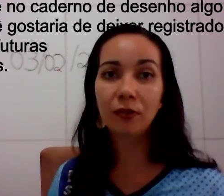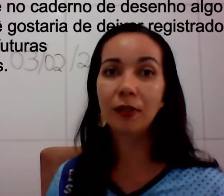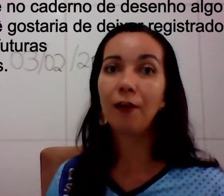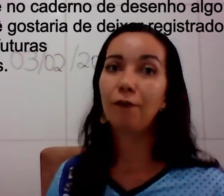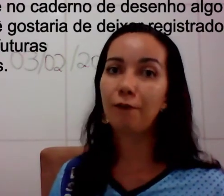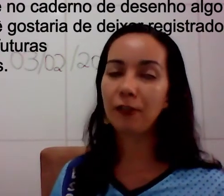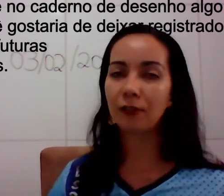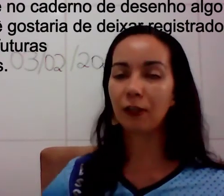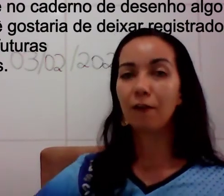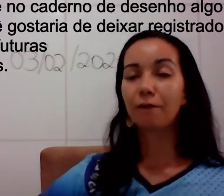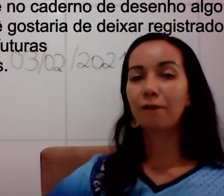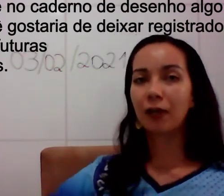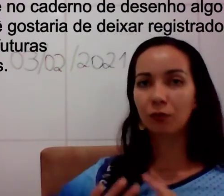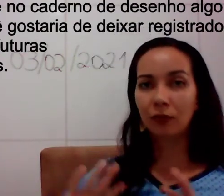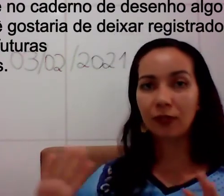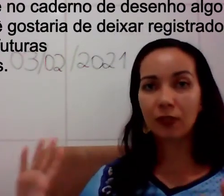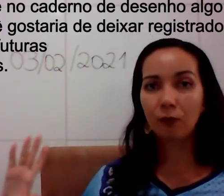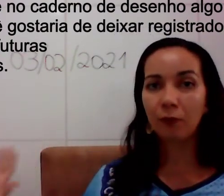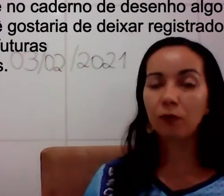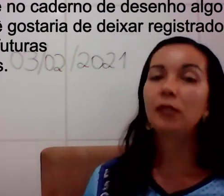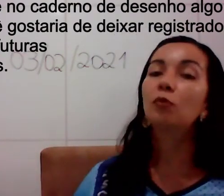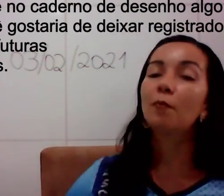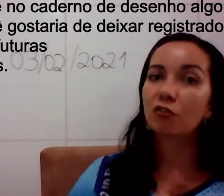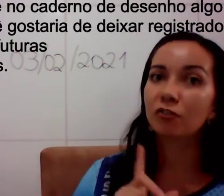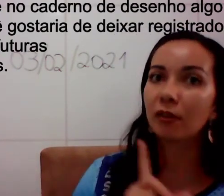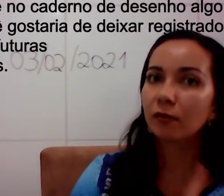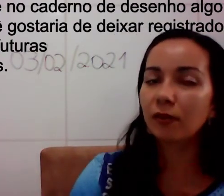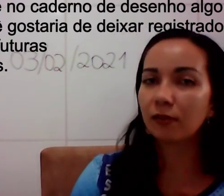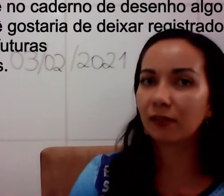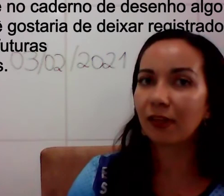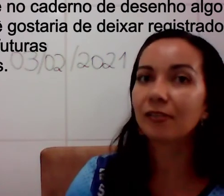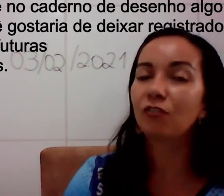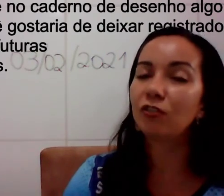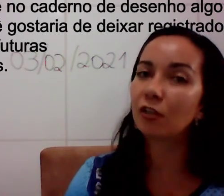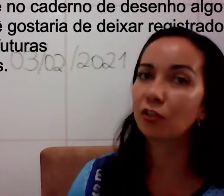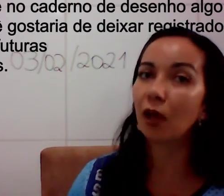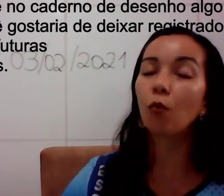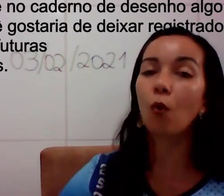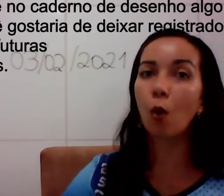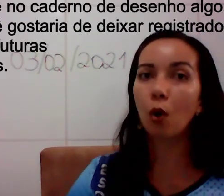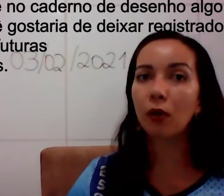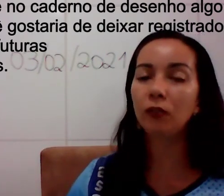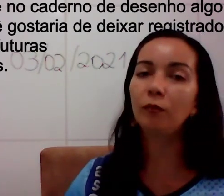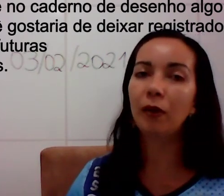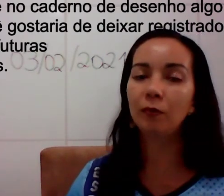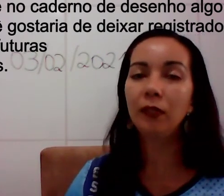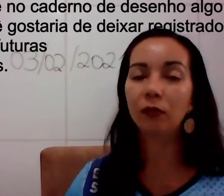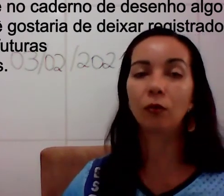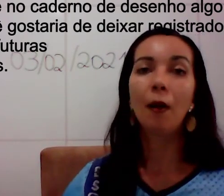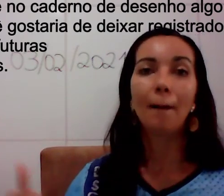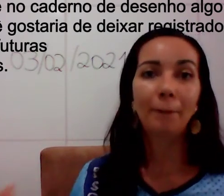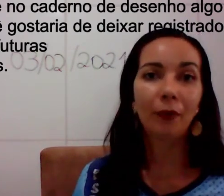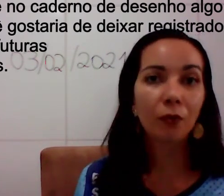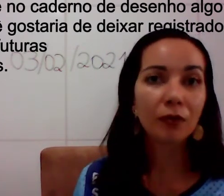gerações vissem. Faça um desenho bem bonito, mas não se esqueça de deixar um colorido bem bonito, pois